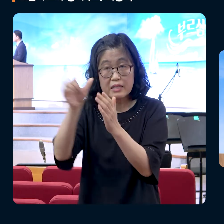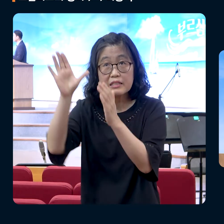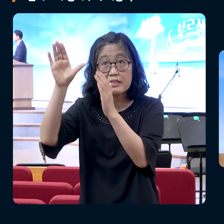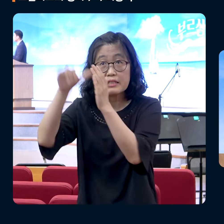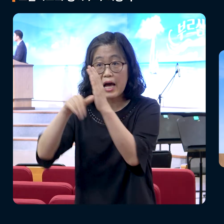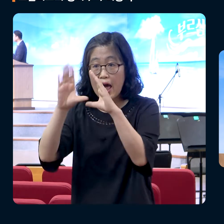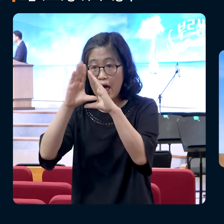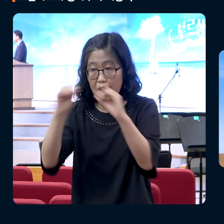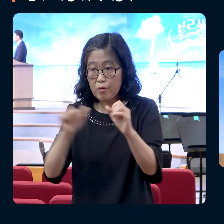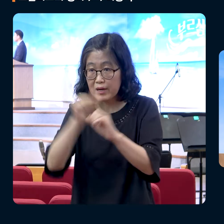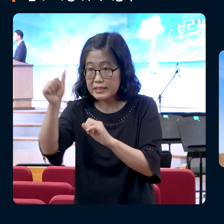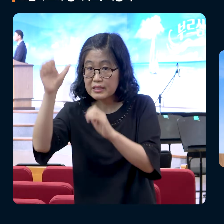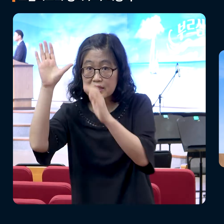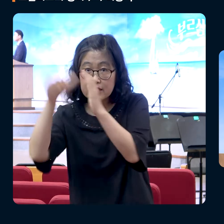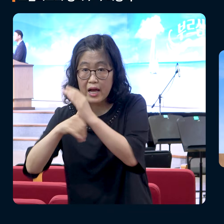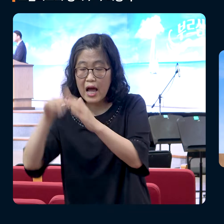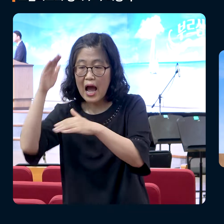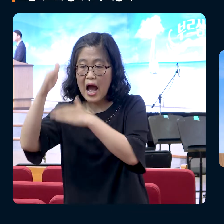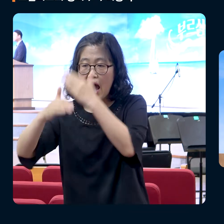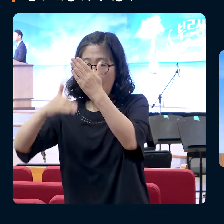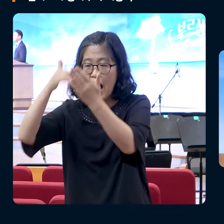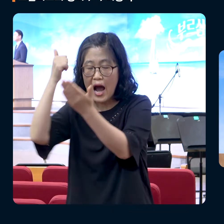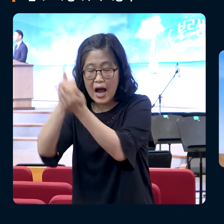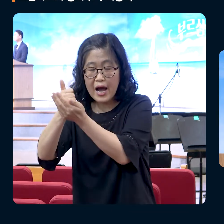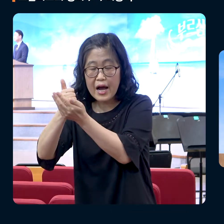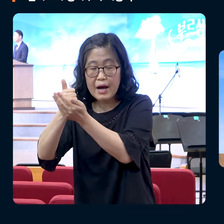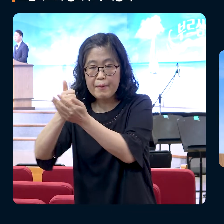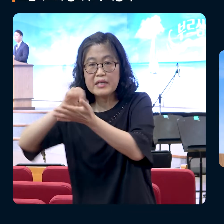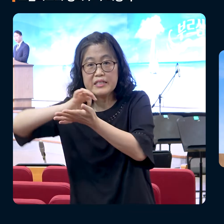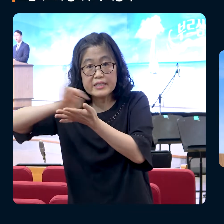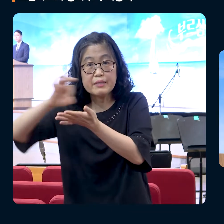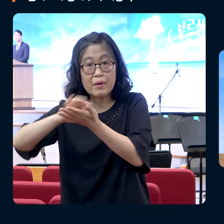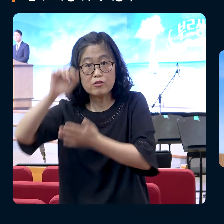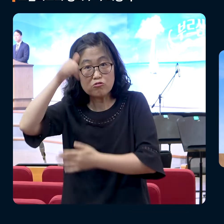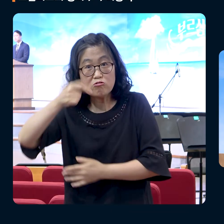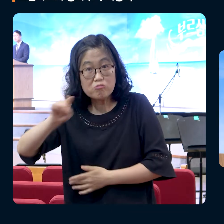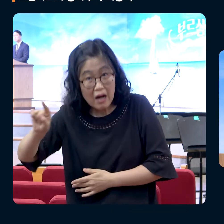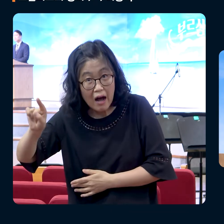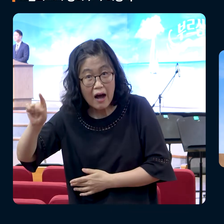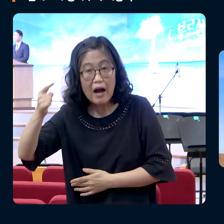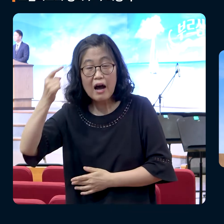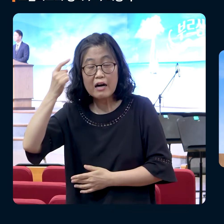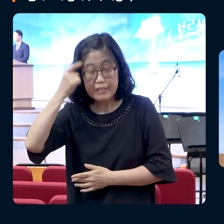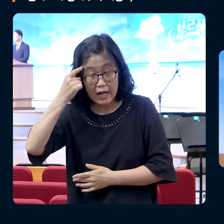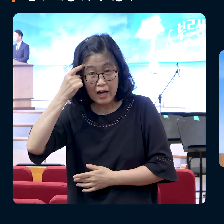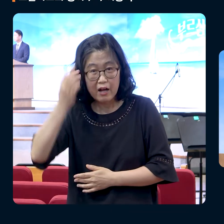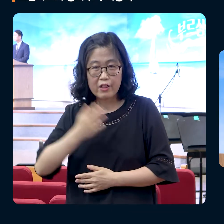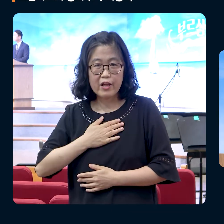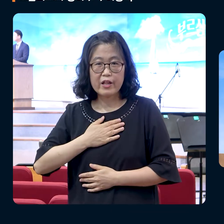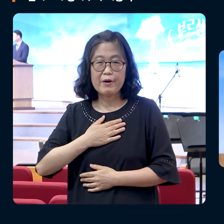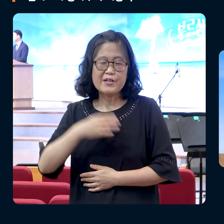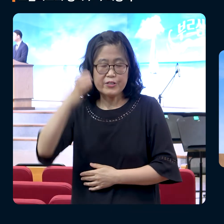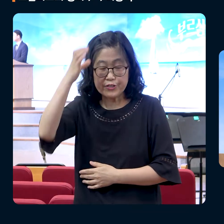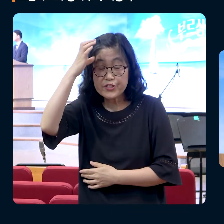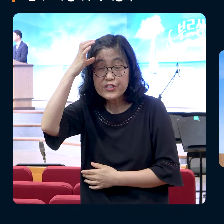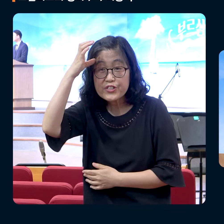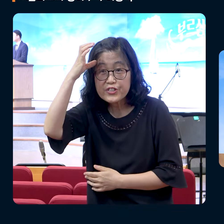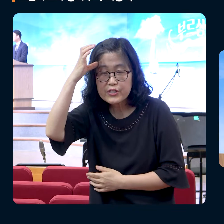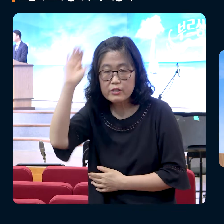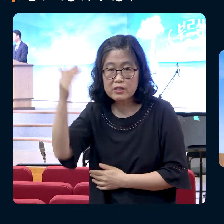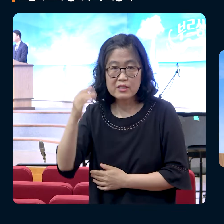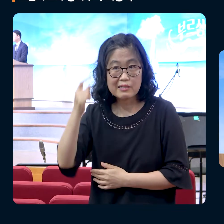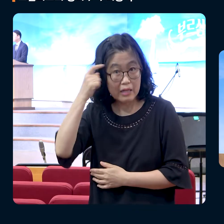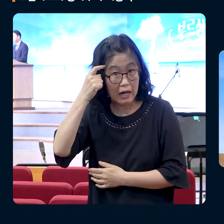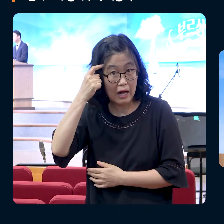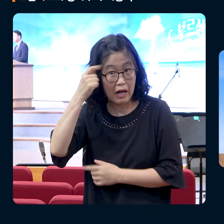내가 이제 드디어 하나님의 손에 쓰임 받을 때가 왔구나. 와, 내 삶이 진짜 기대가 된다. 요셉이 이렇게